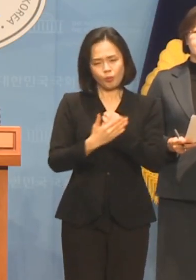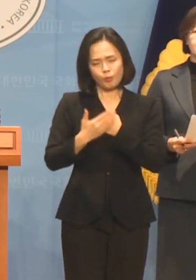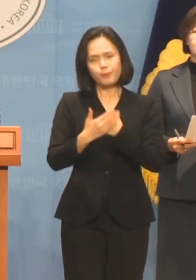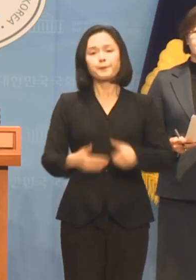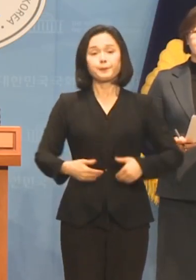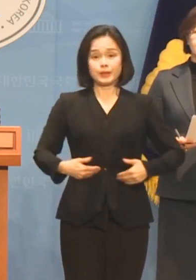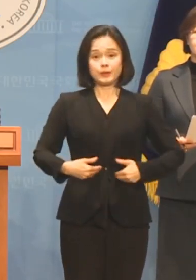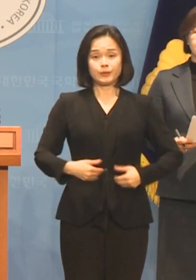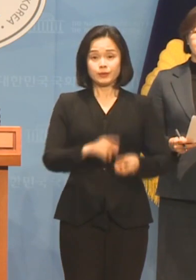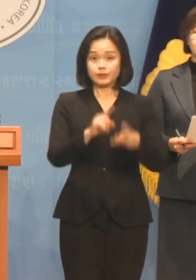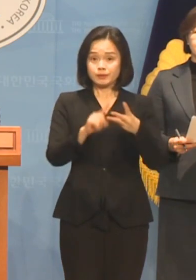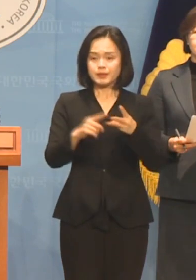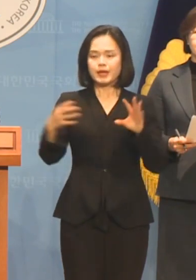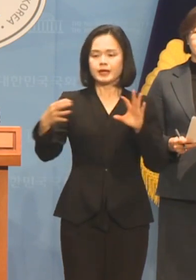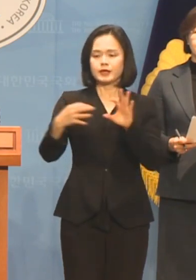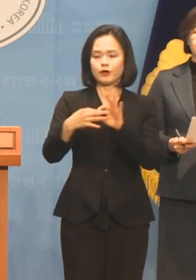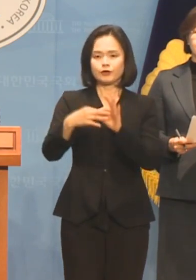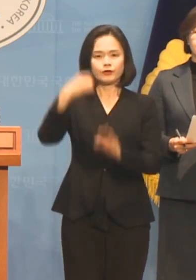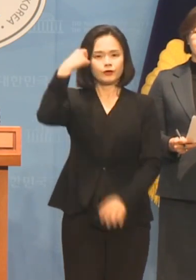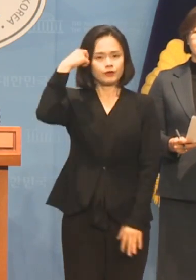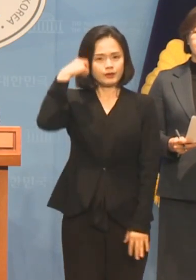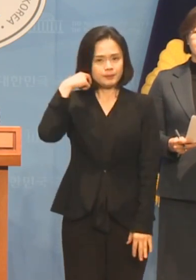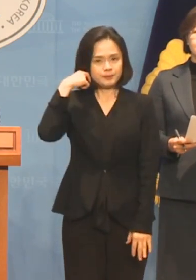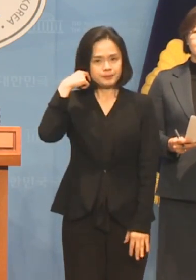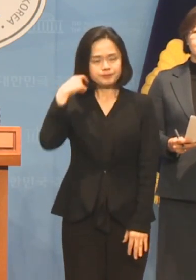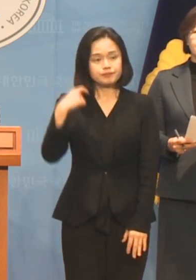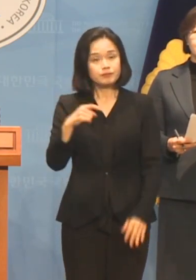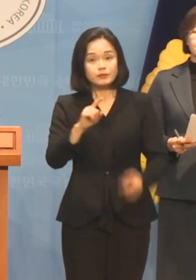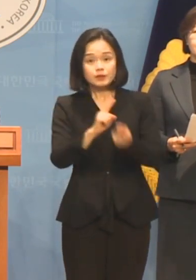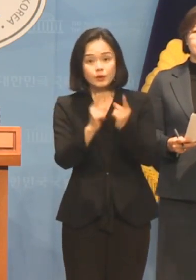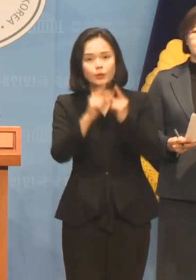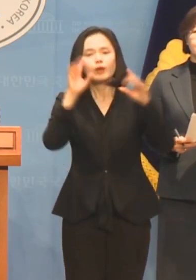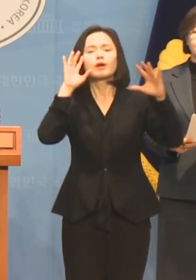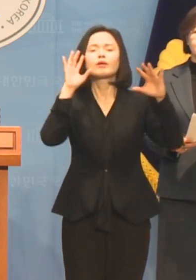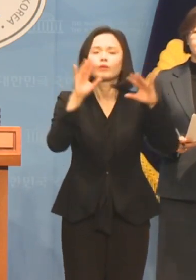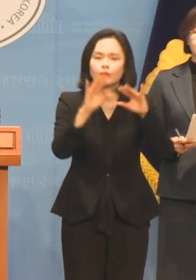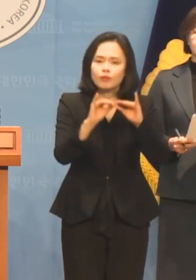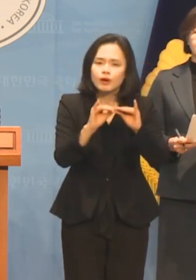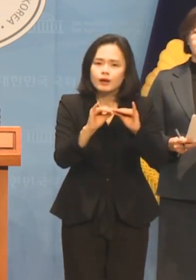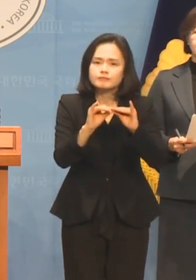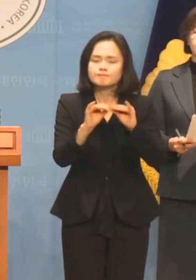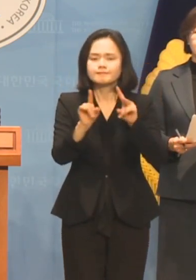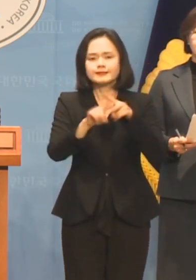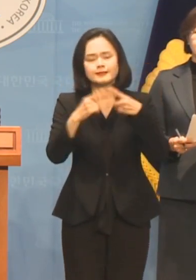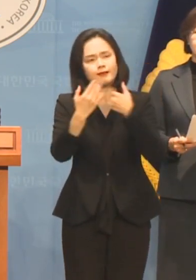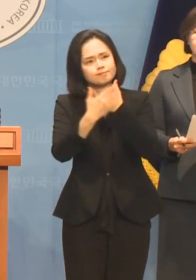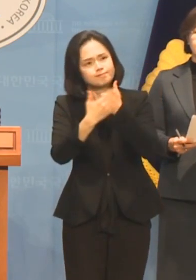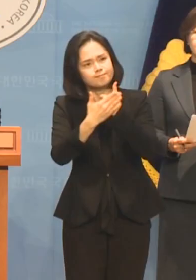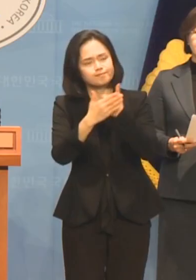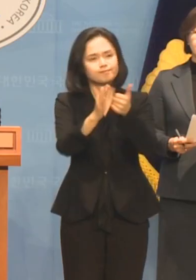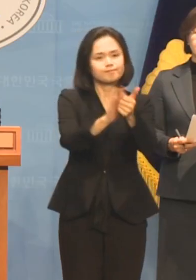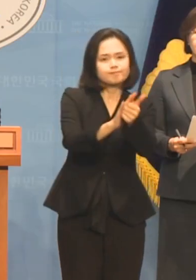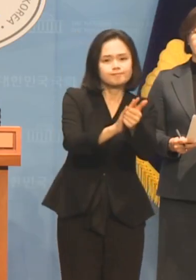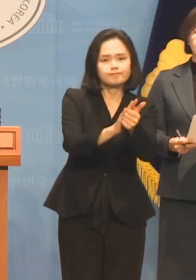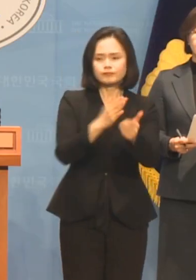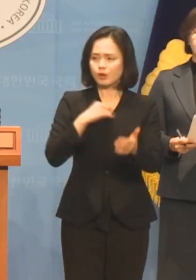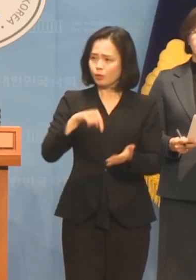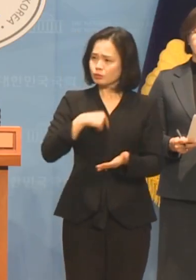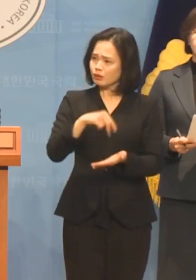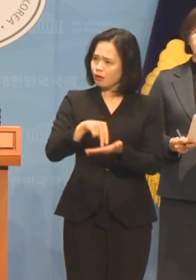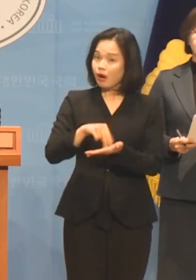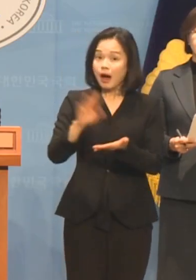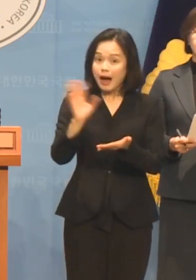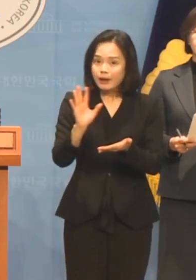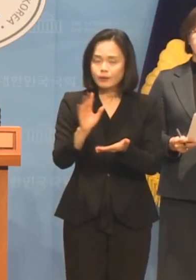셋째, 연결감. 다수의 공감과 이해를 통해 자신이 혼자가 아니라는 것을 알고 서로를 향해 심리적